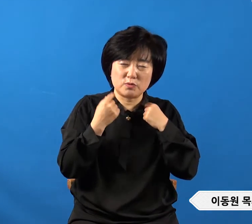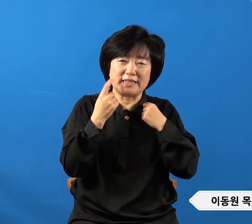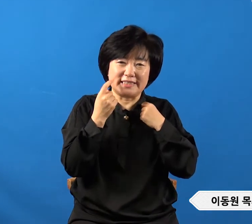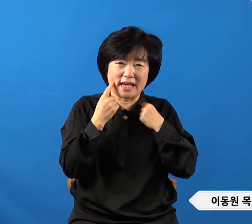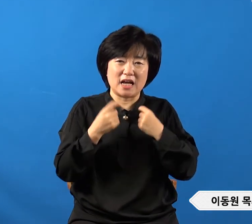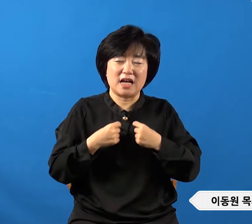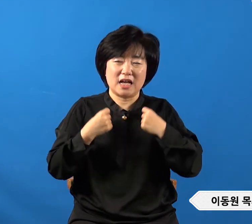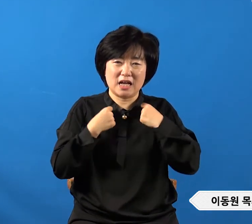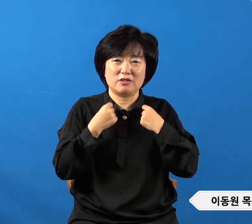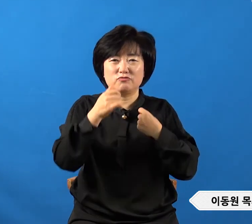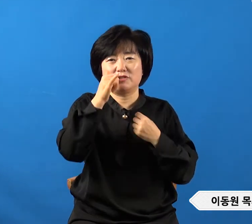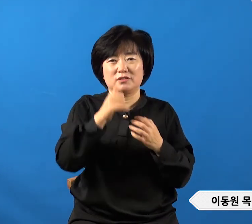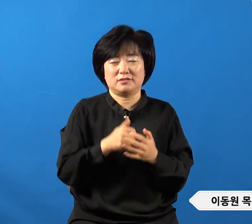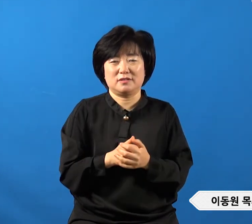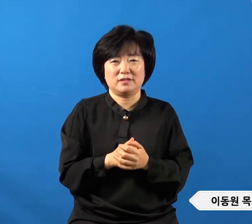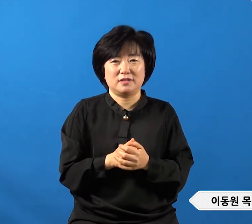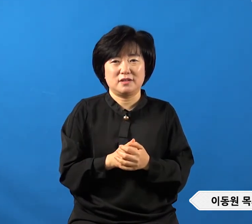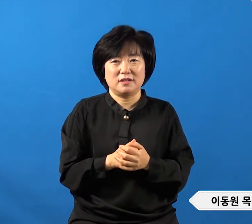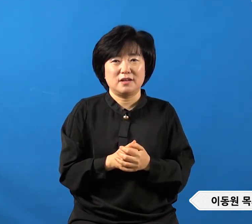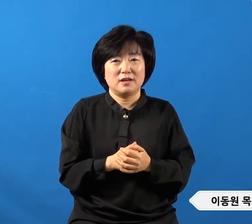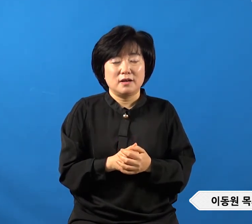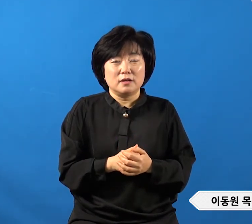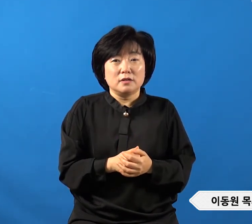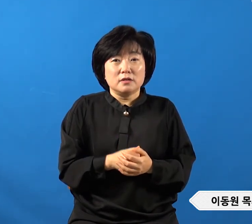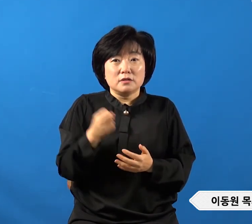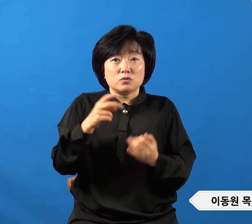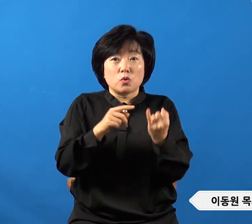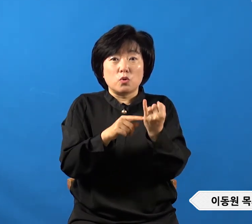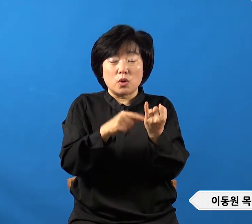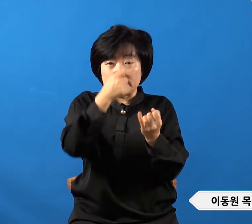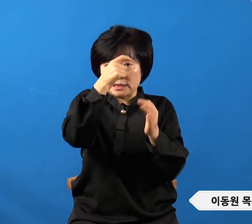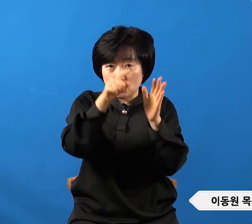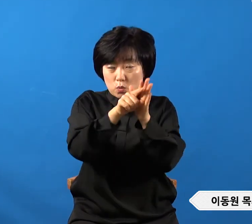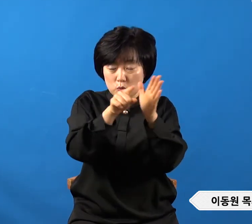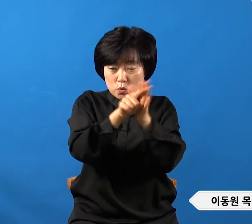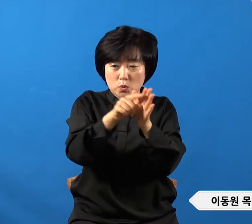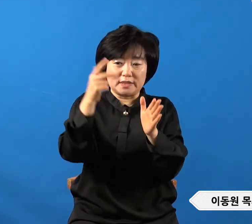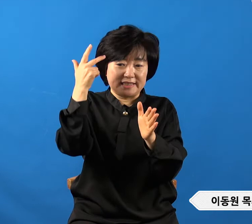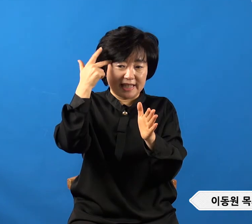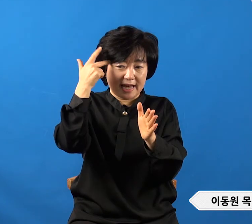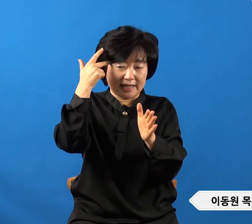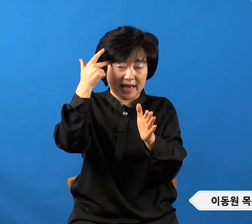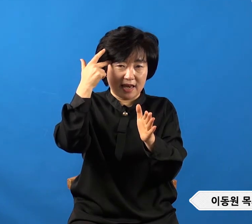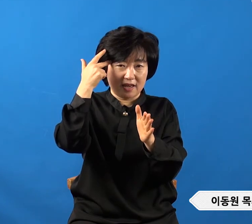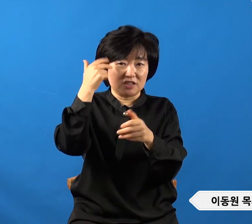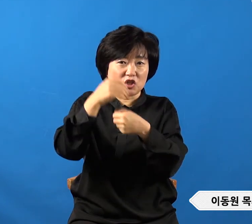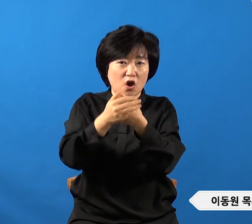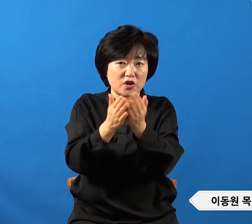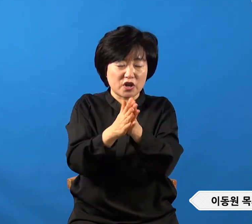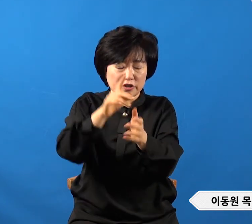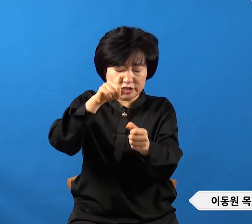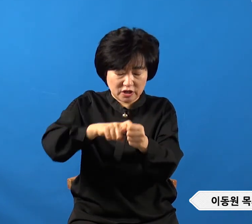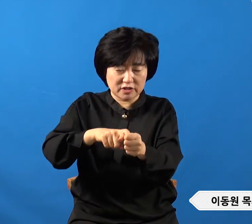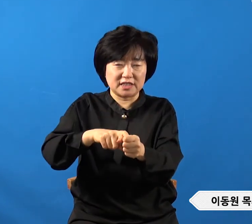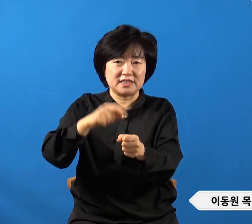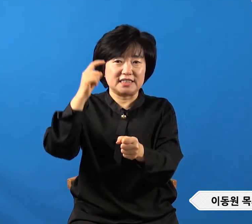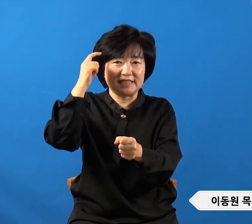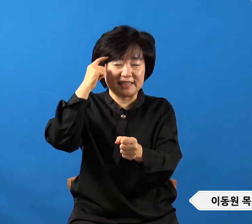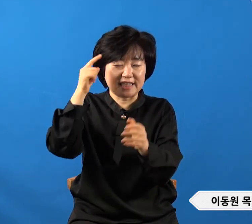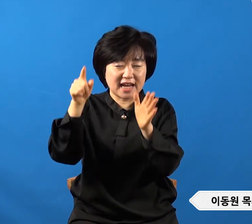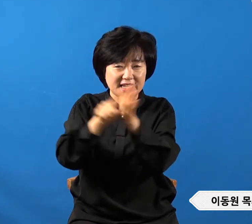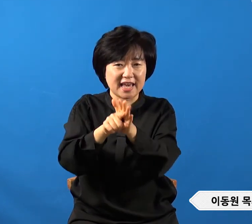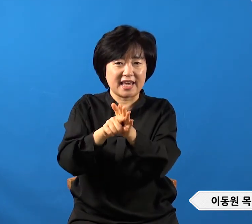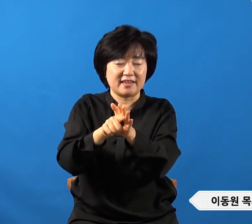다녔어요. 그리고 거기다가 그는 기독교 신앙의 가치, 성경적 신앙의 가치를